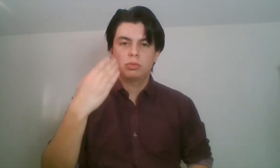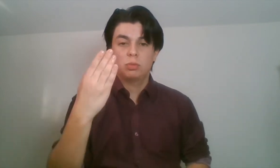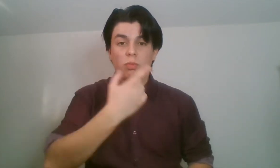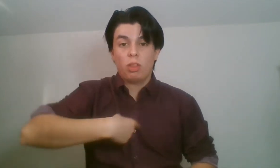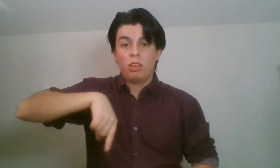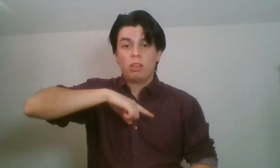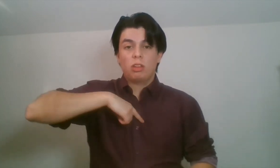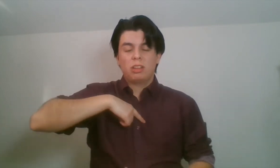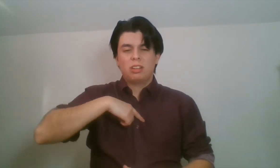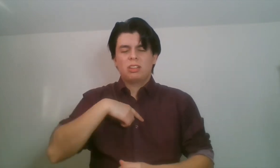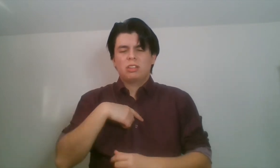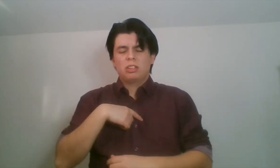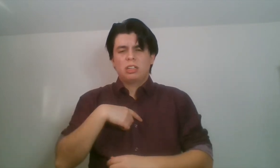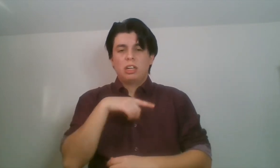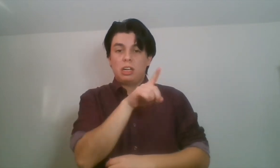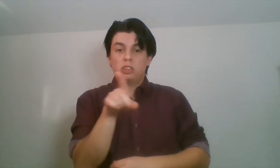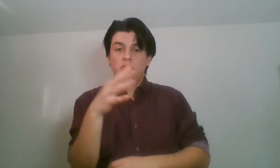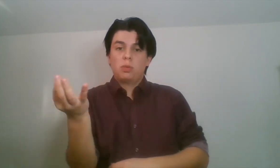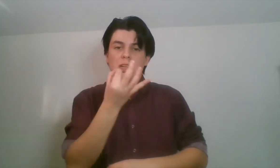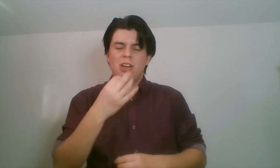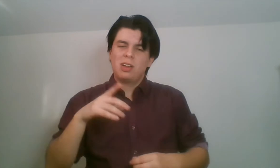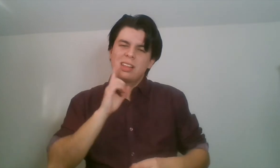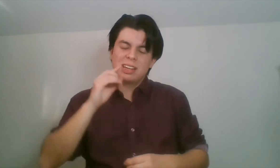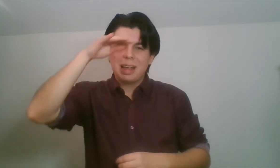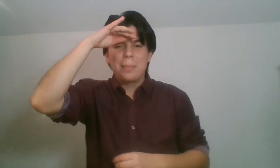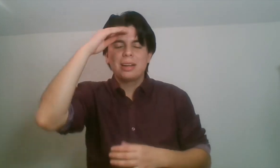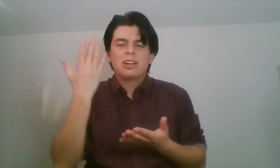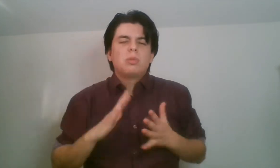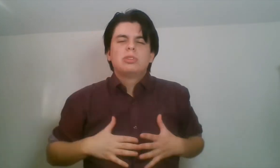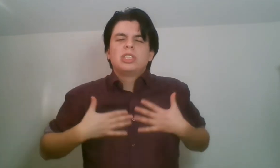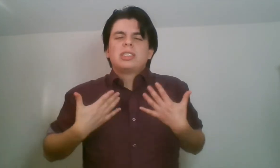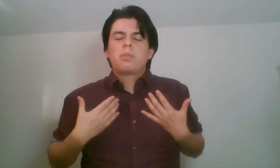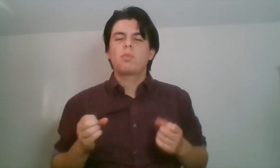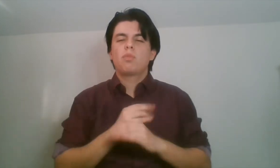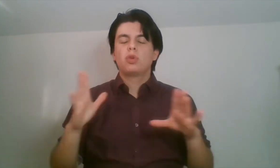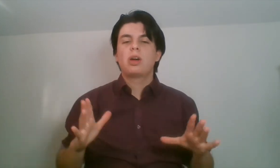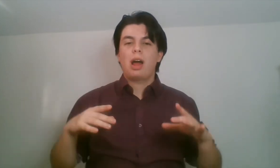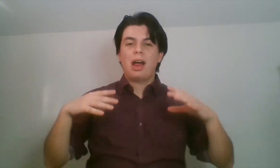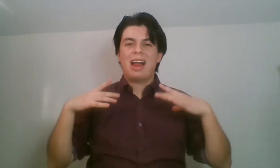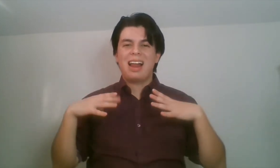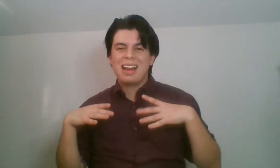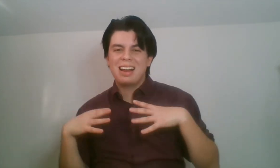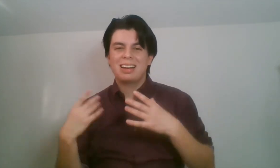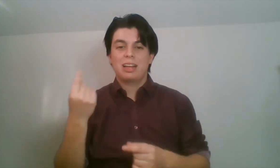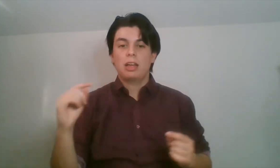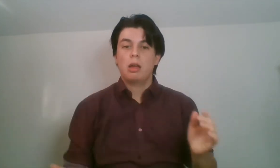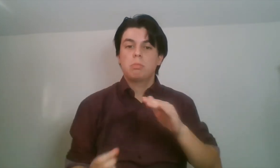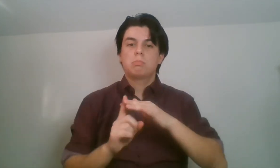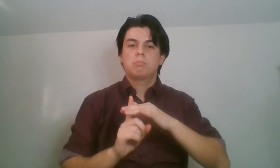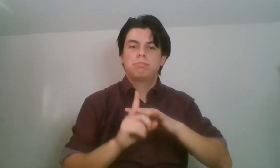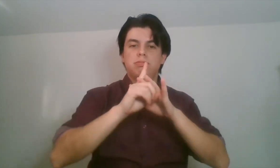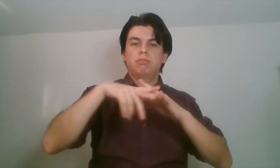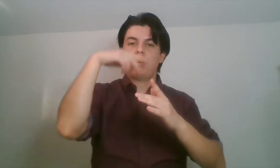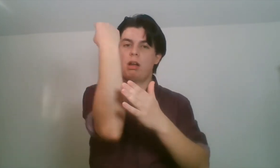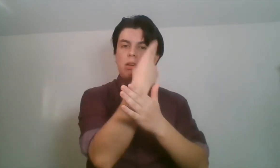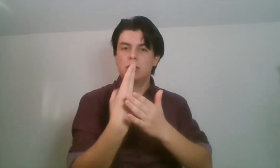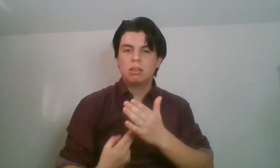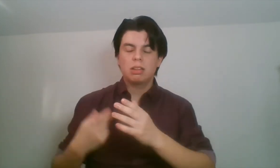mucho. Entonces, ahí aparecieron artistas, distintas figuras, ¿no?,